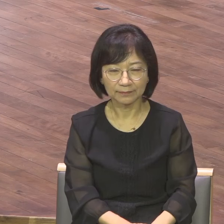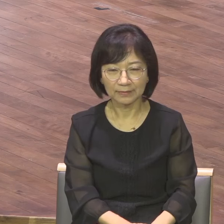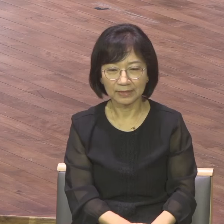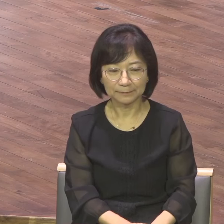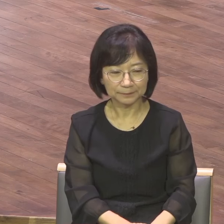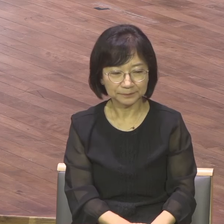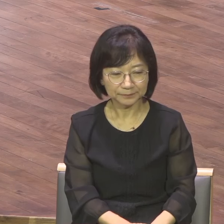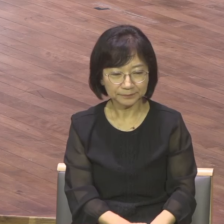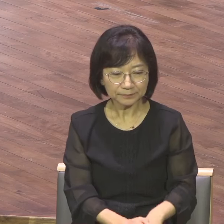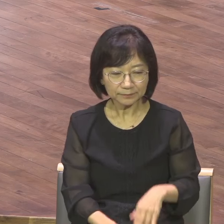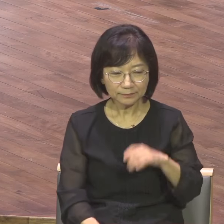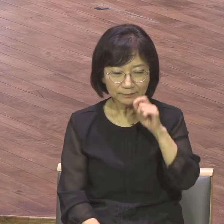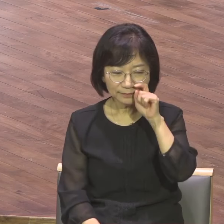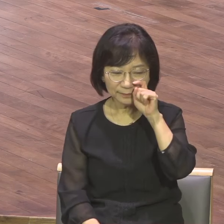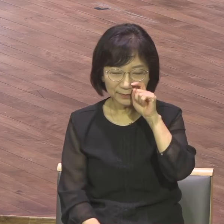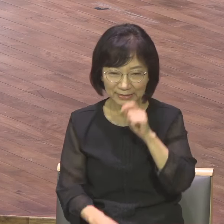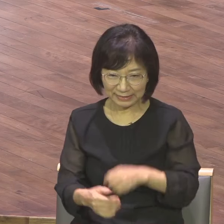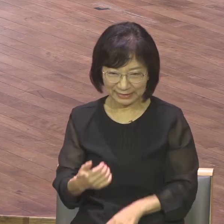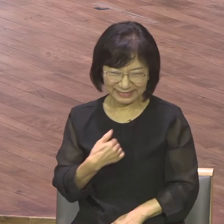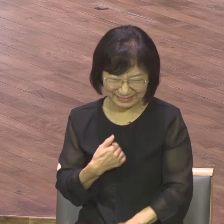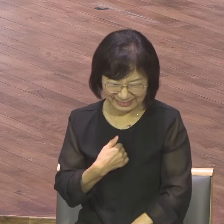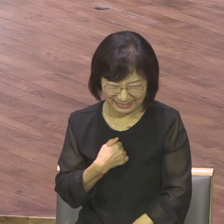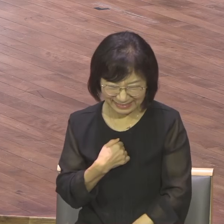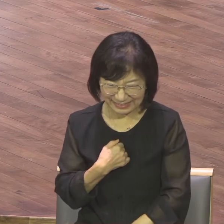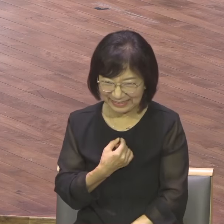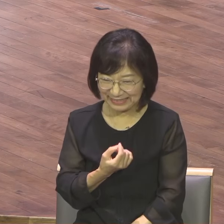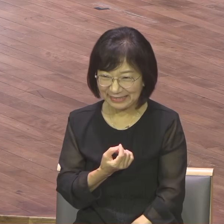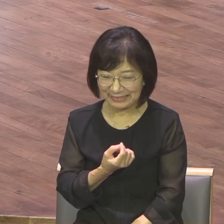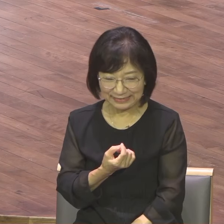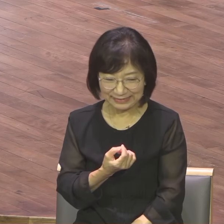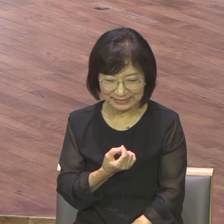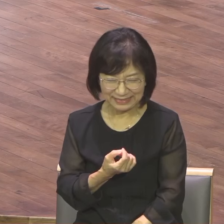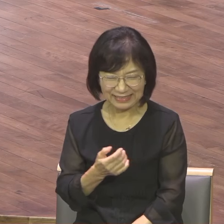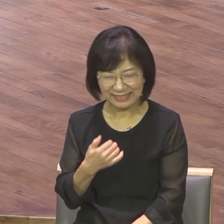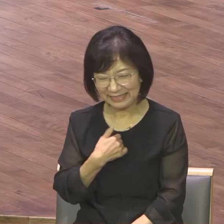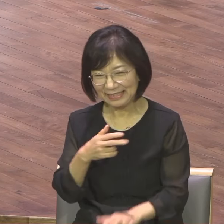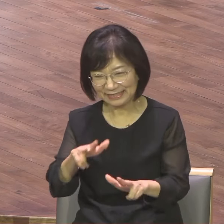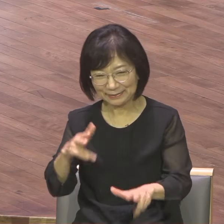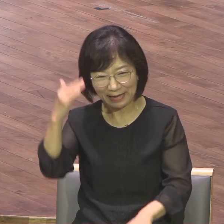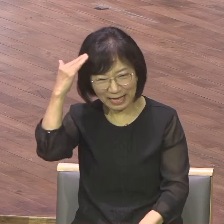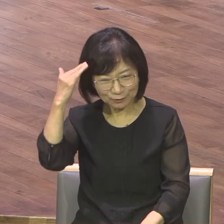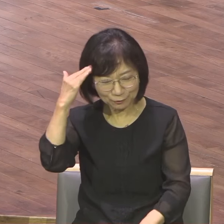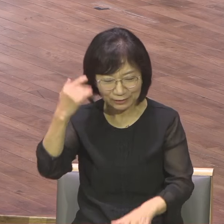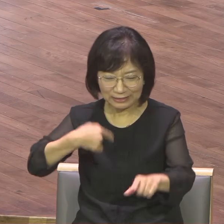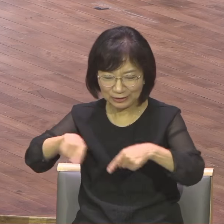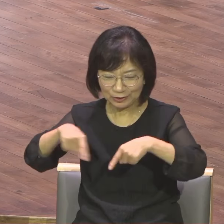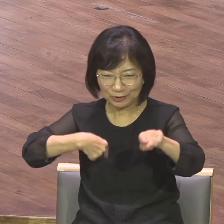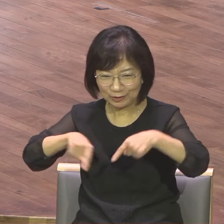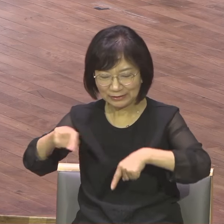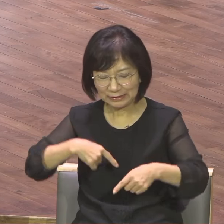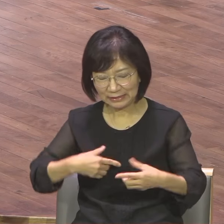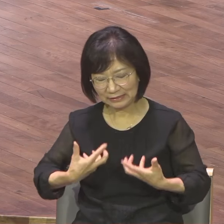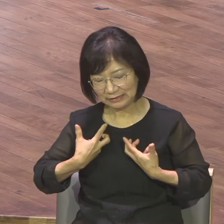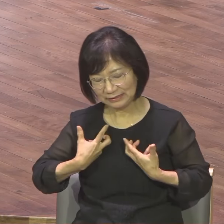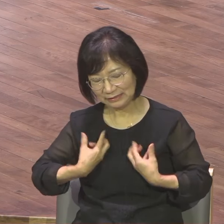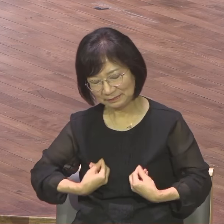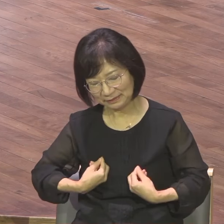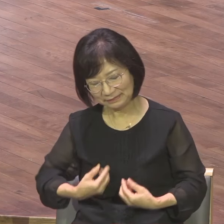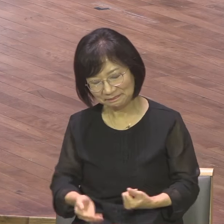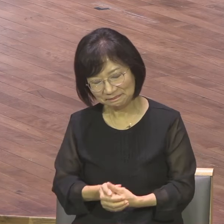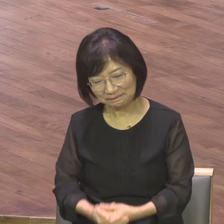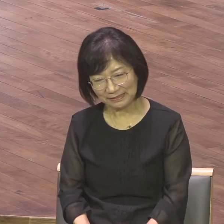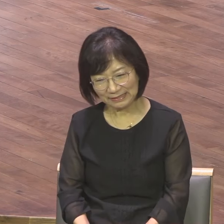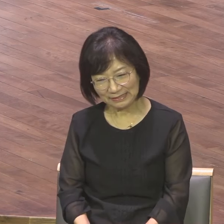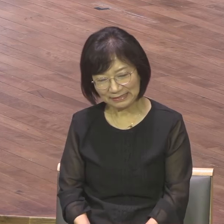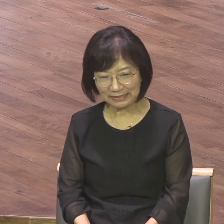대통령 되면 좋겠죠. 하루 이 트럼프가 이 우리나라에 너무 이렇게 하니까. 그러니까 이제 그런데 공화당은 싹 총기란